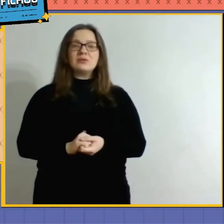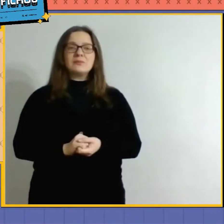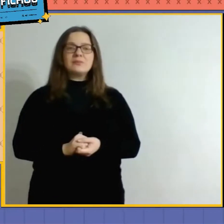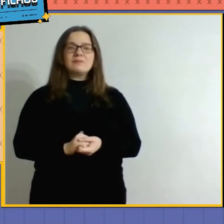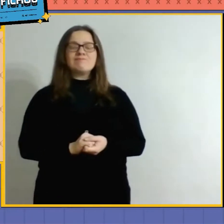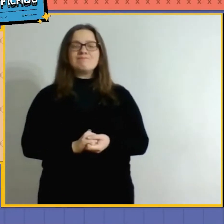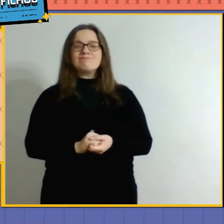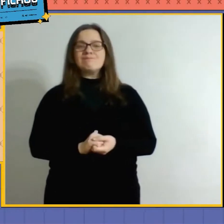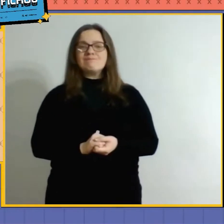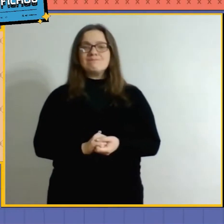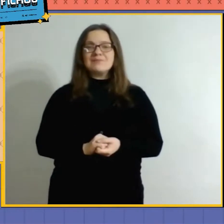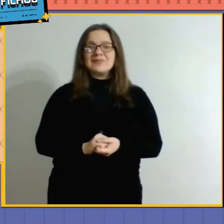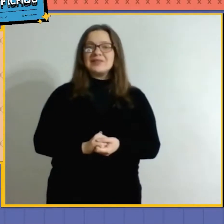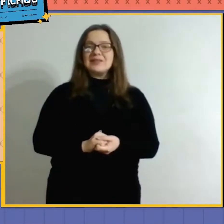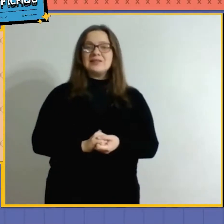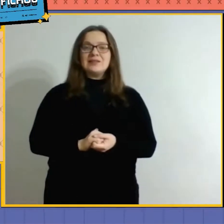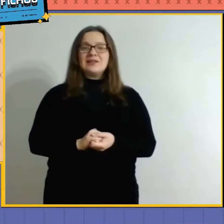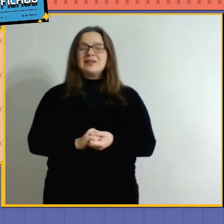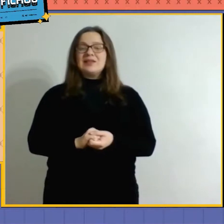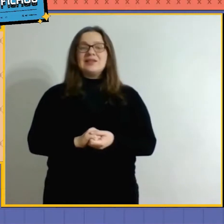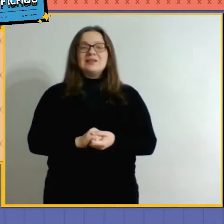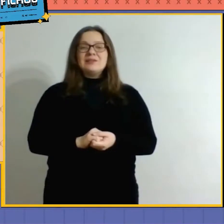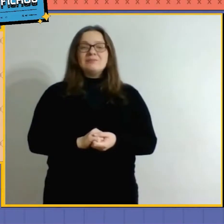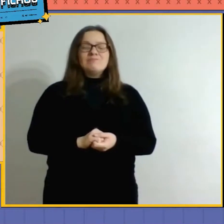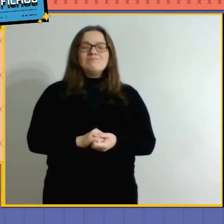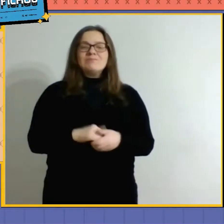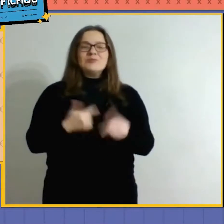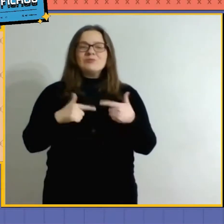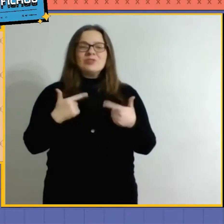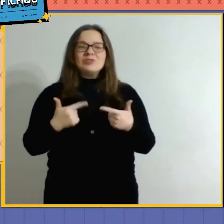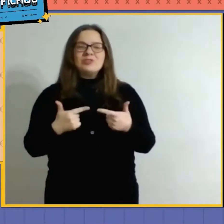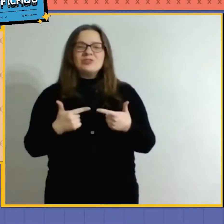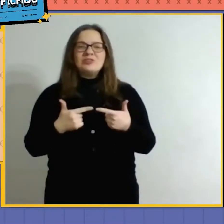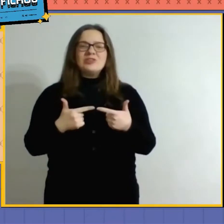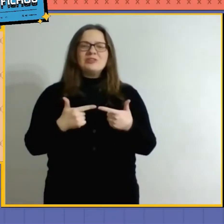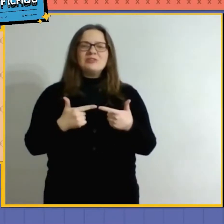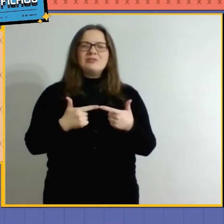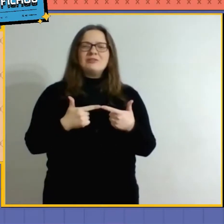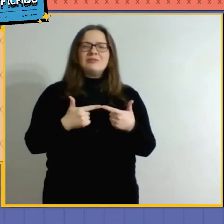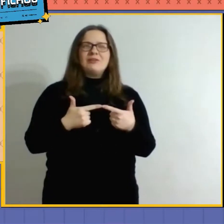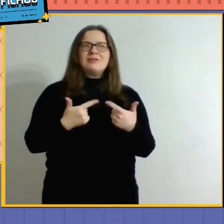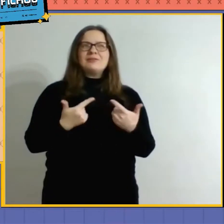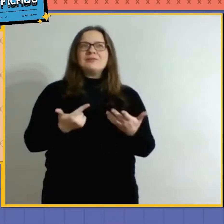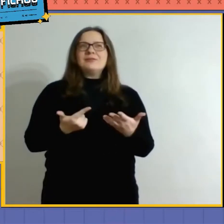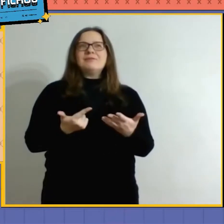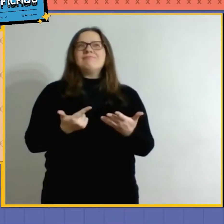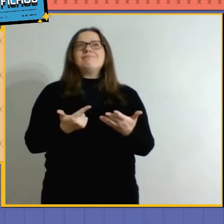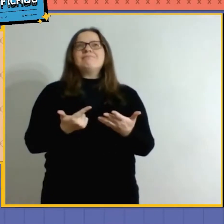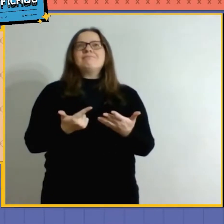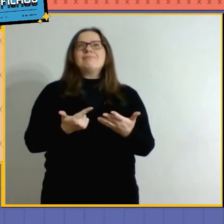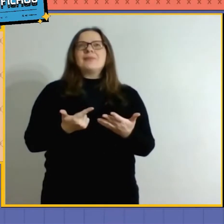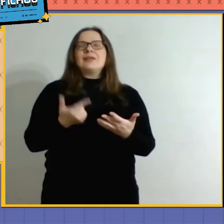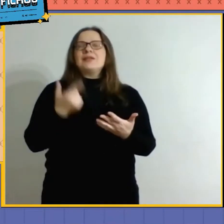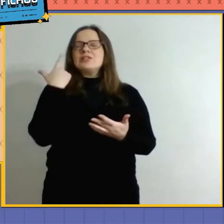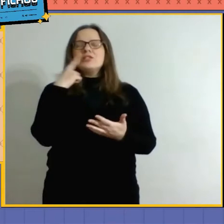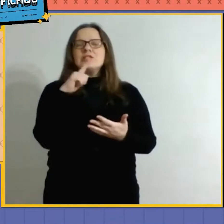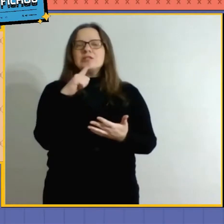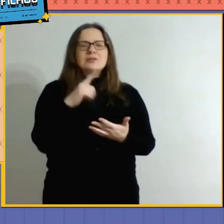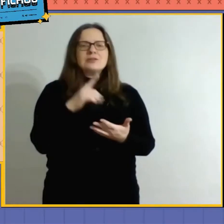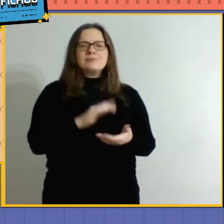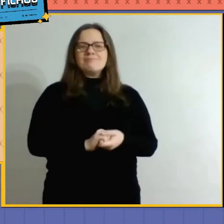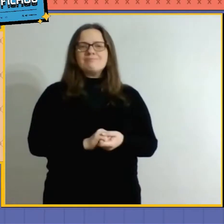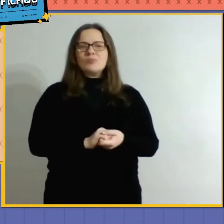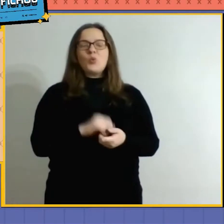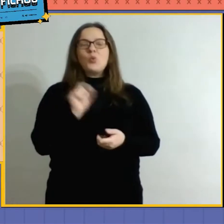condições nenhuma de vencer e após haver perdido muitos homens o Batalhão bate em retirada